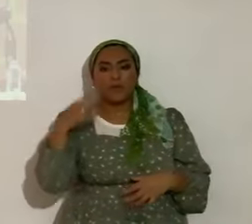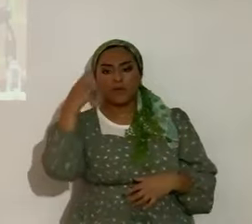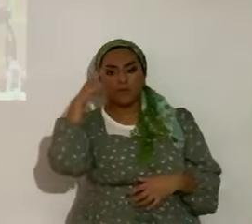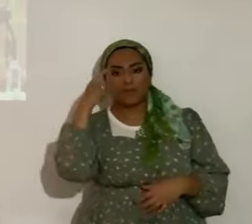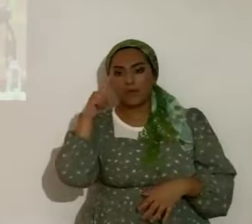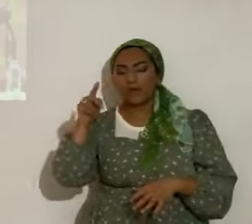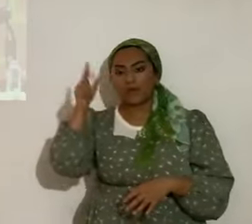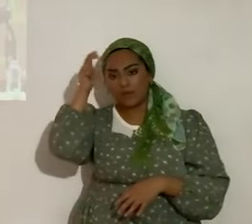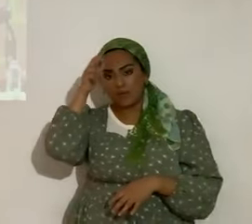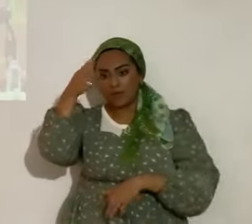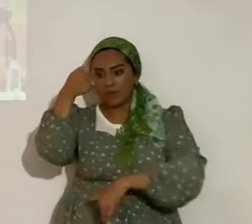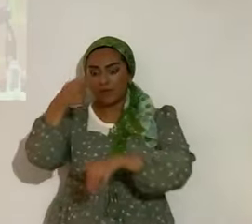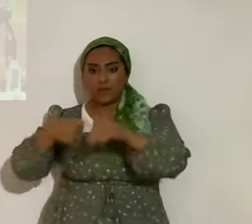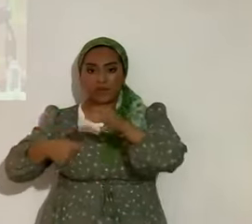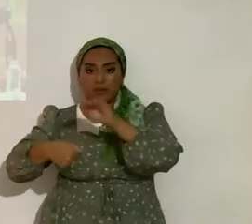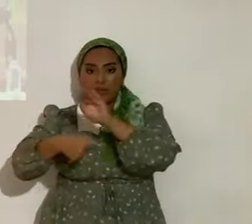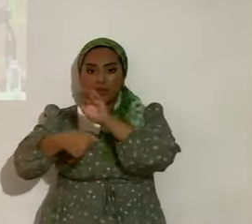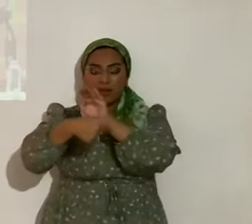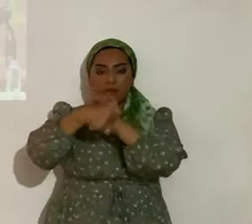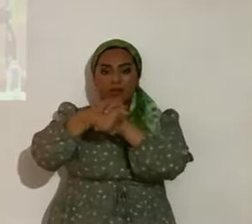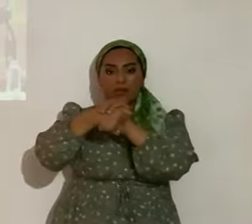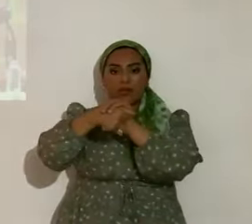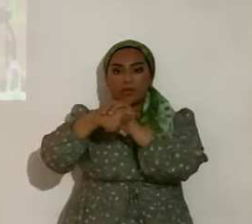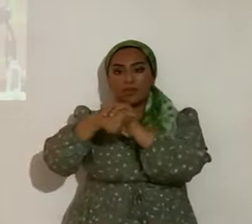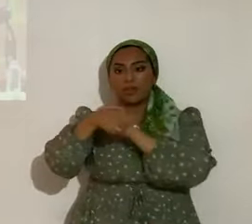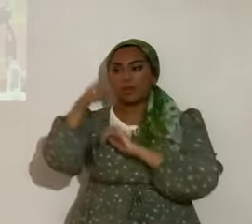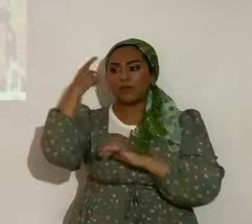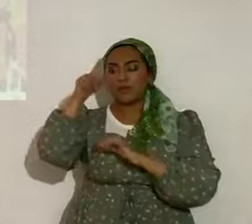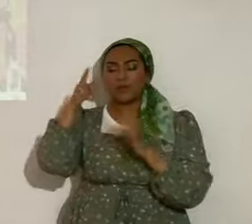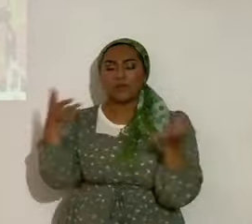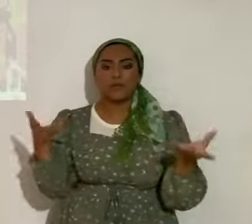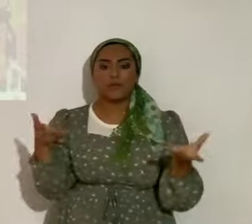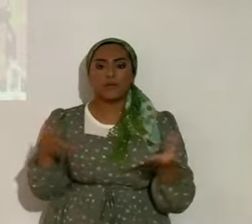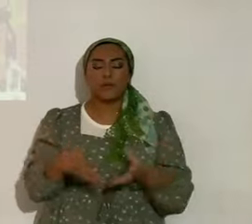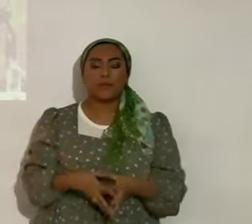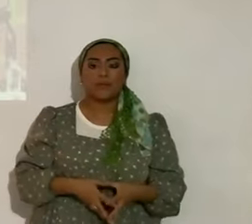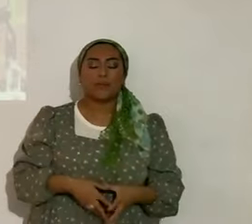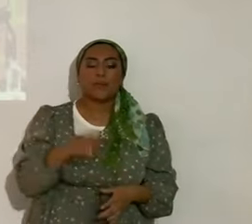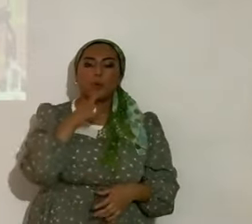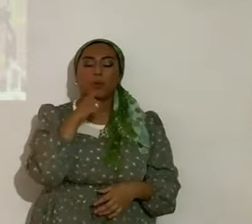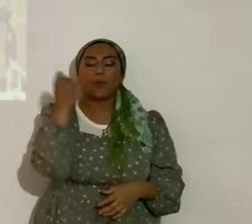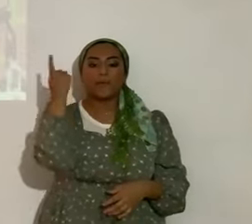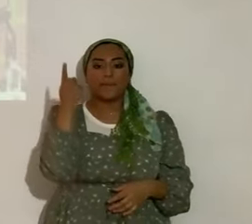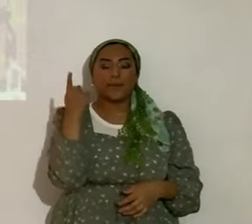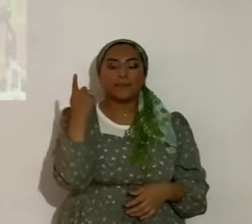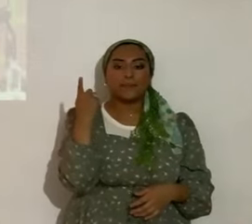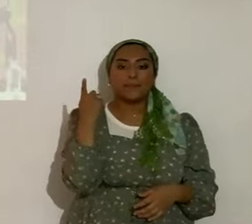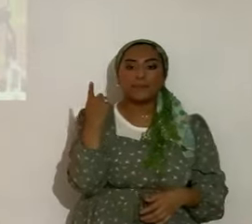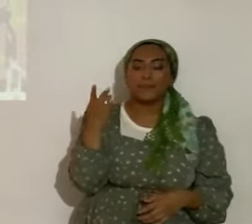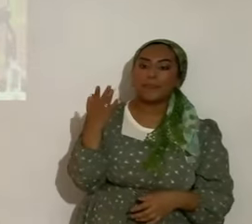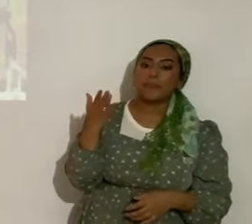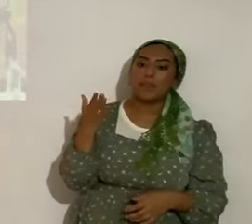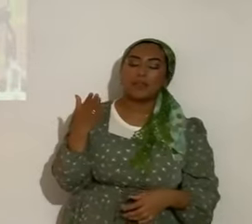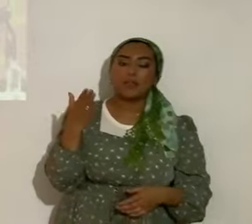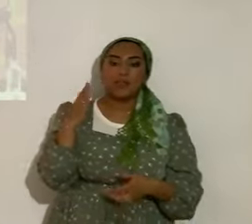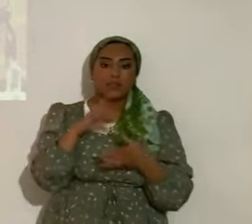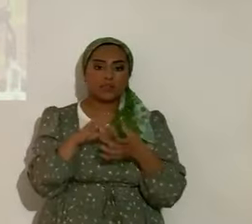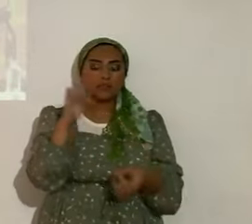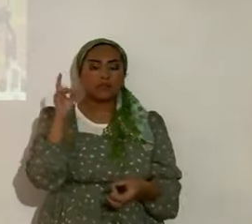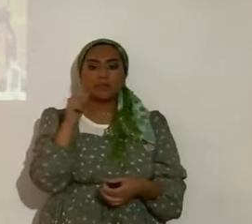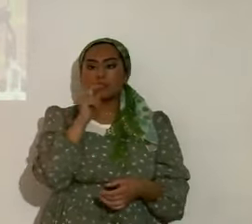iba a esconder un demonio que es un ser espiritual detrás de unas plantas? ¿Quién entendió? O sea, los espíritus